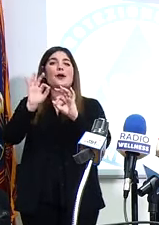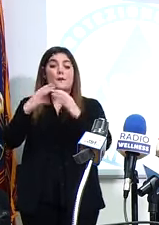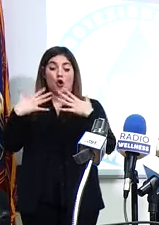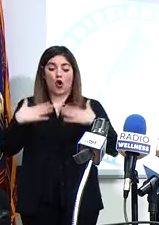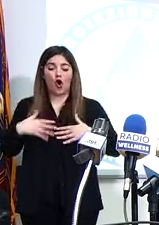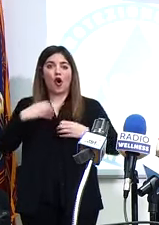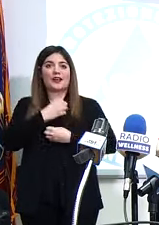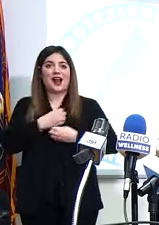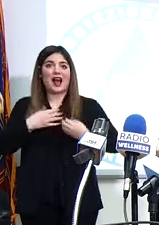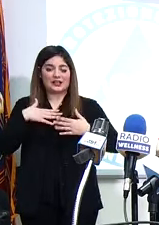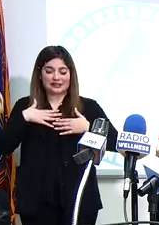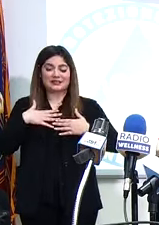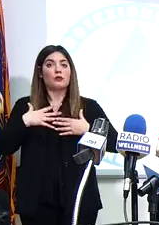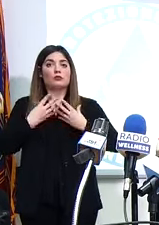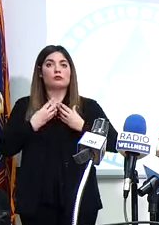infettare.